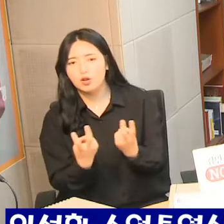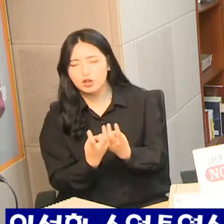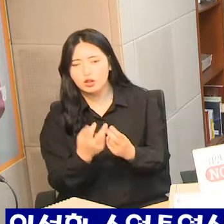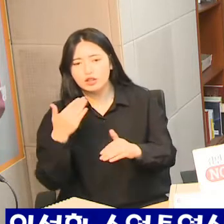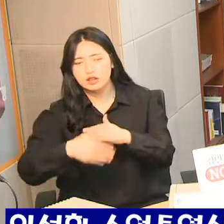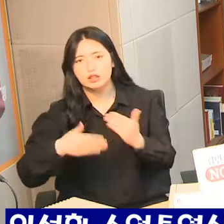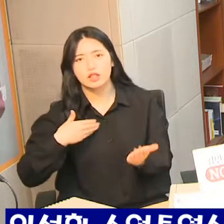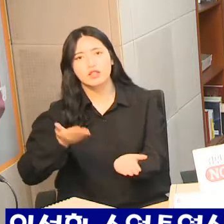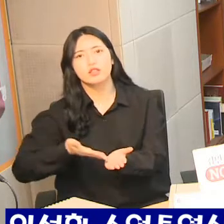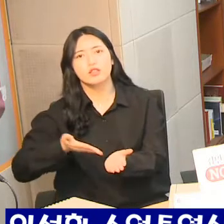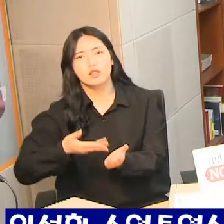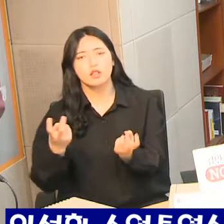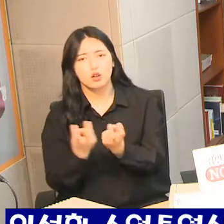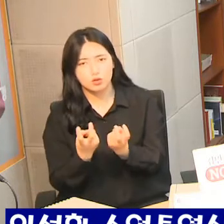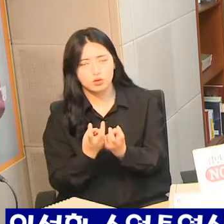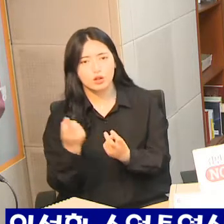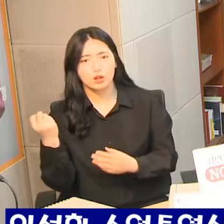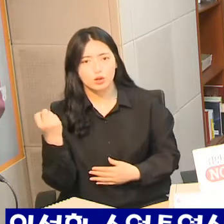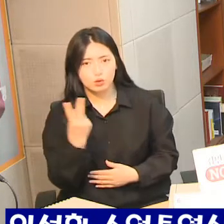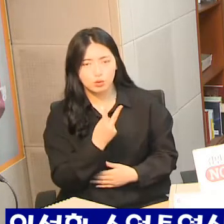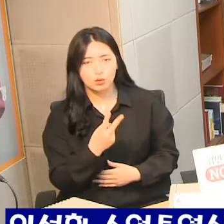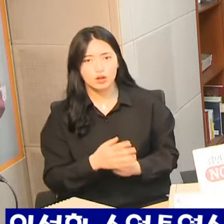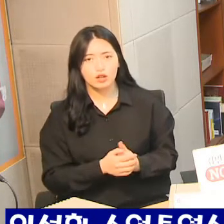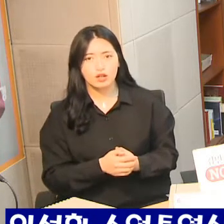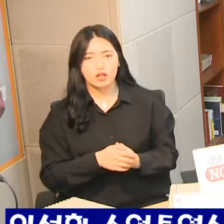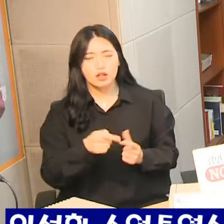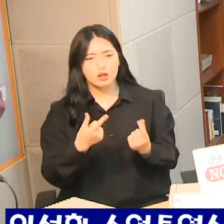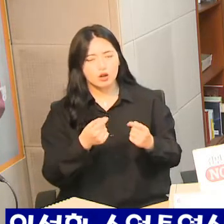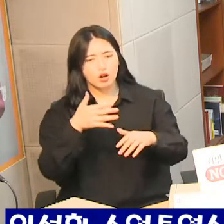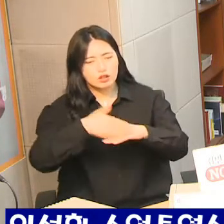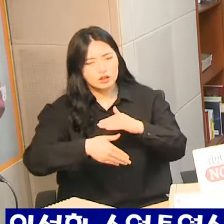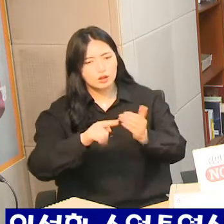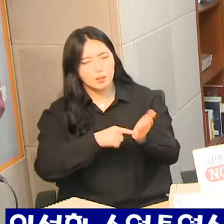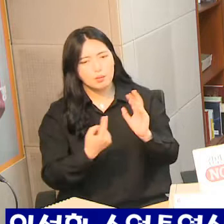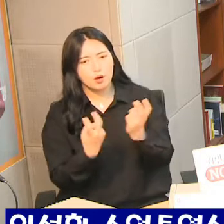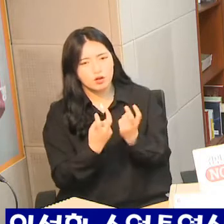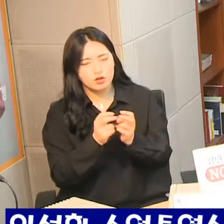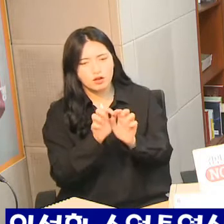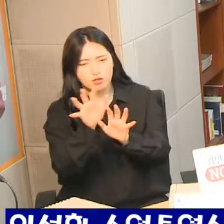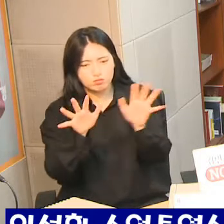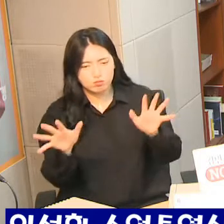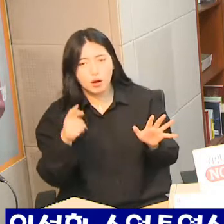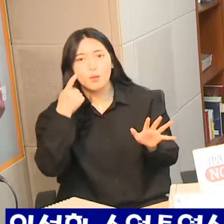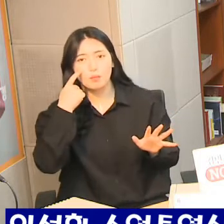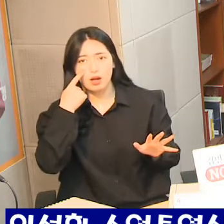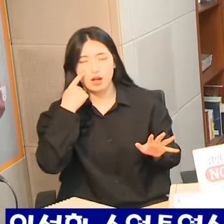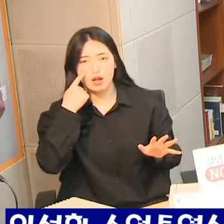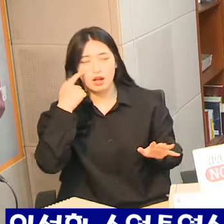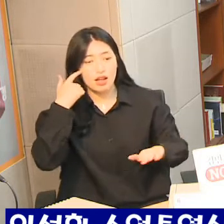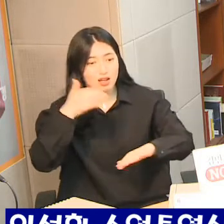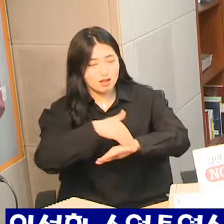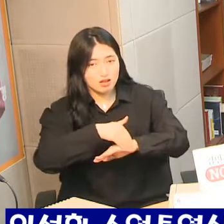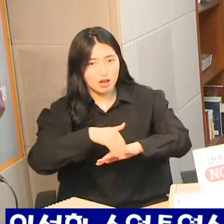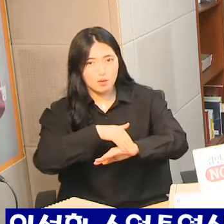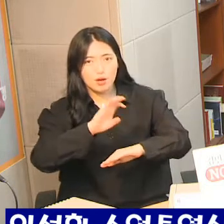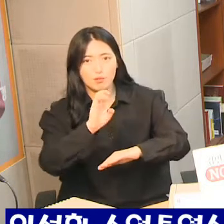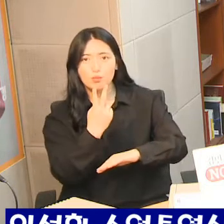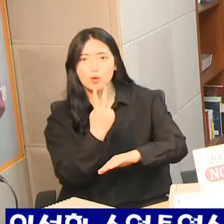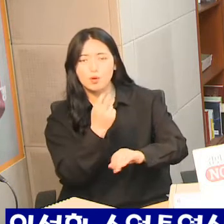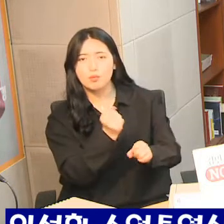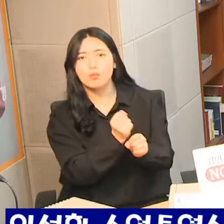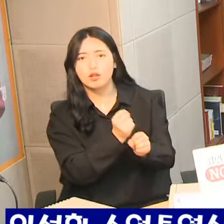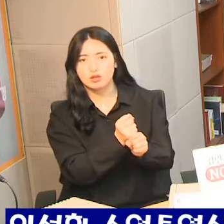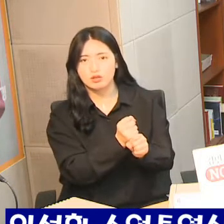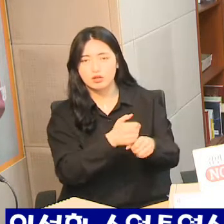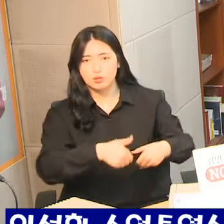것인지 브레인스토밍하고 마인드맵을 하는 게 이제 조직화 단계예요. 그 계획표를 작성을 하고 들어가줘야 되는데